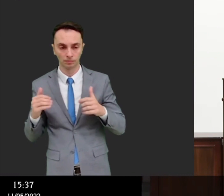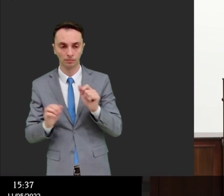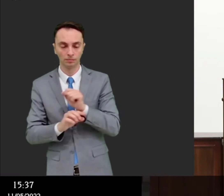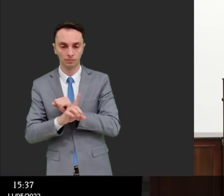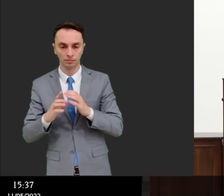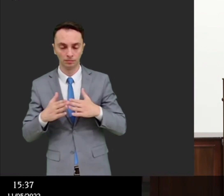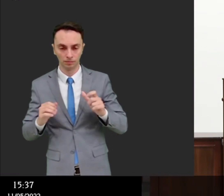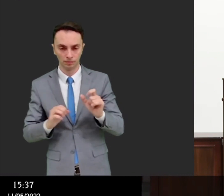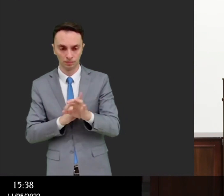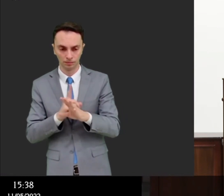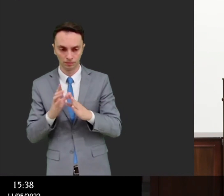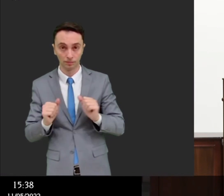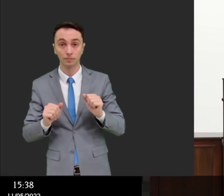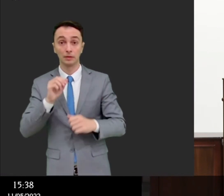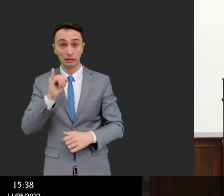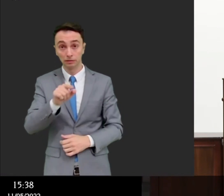emigrar que